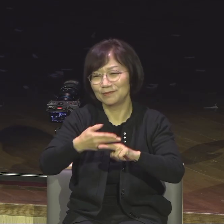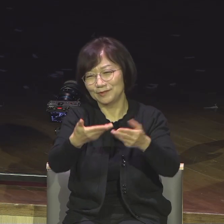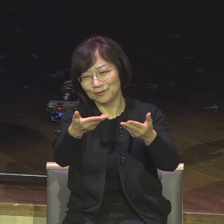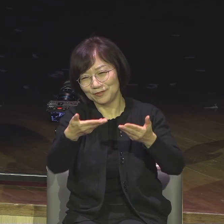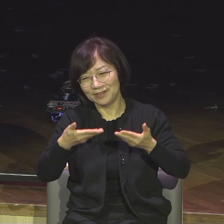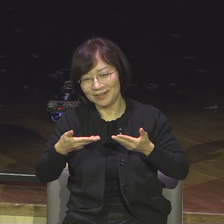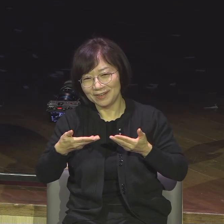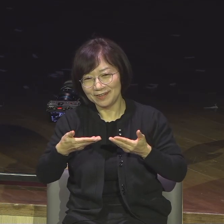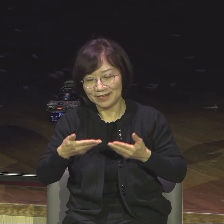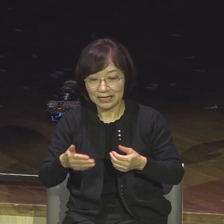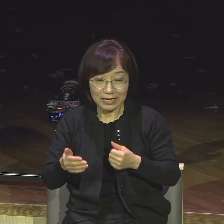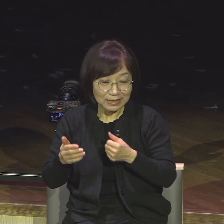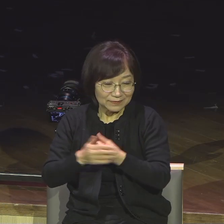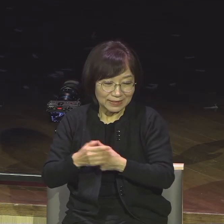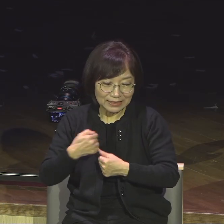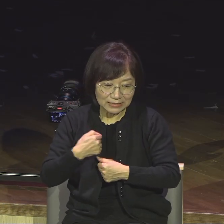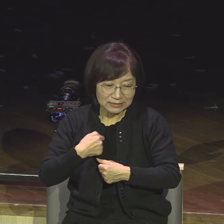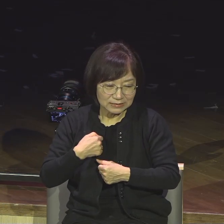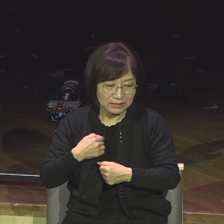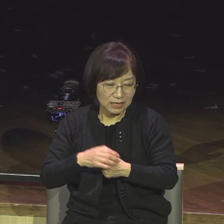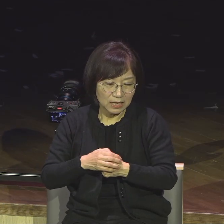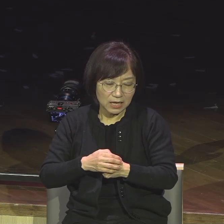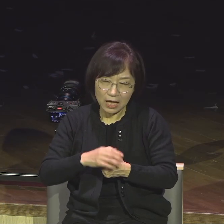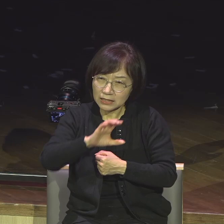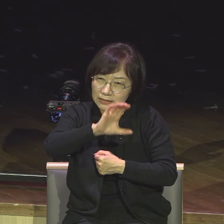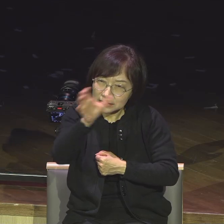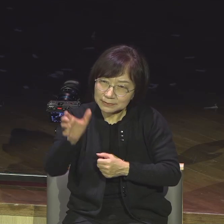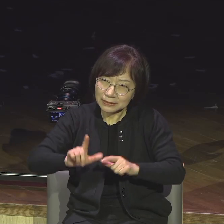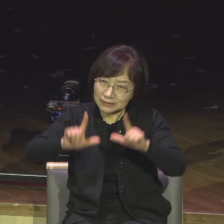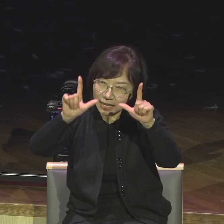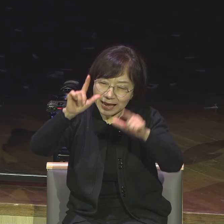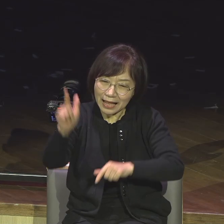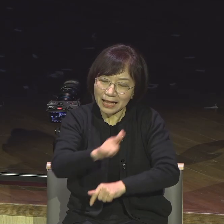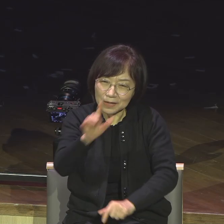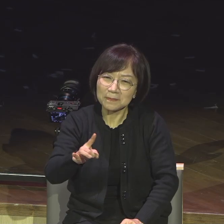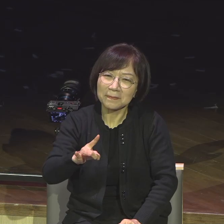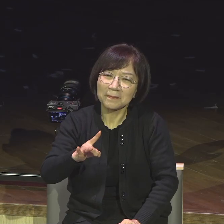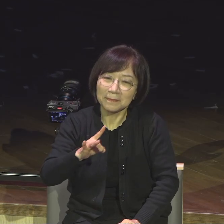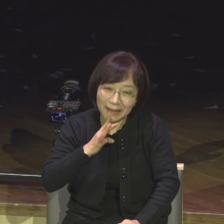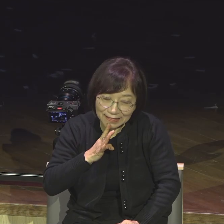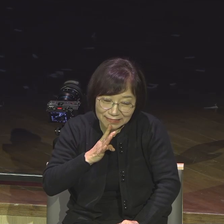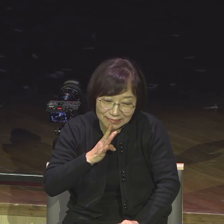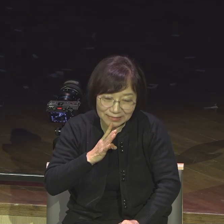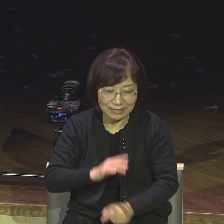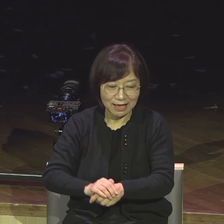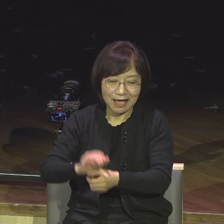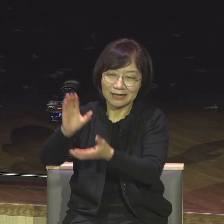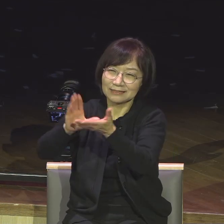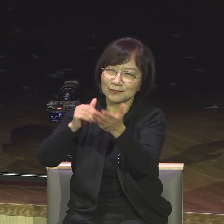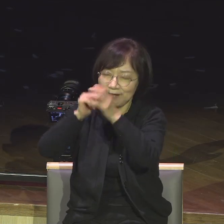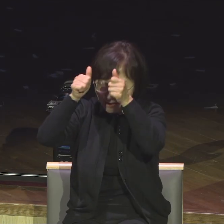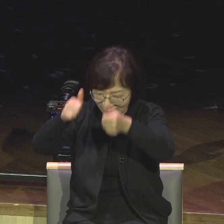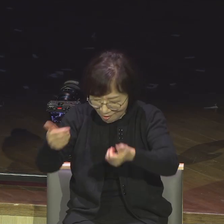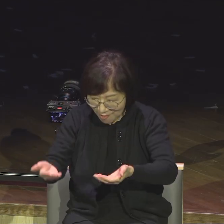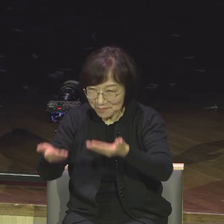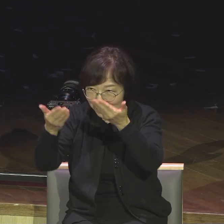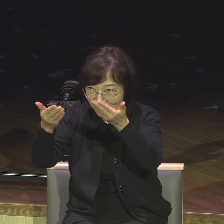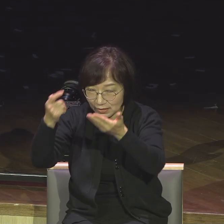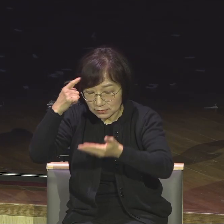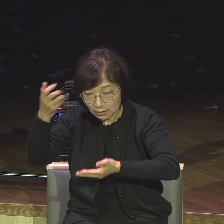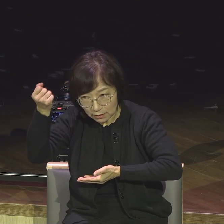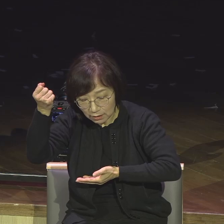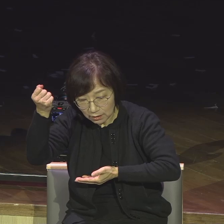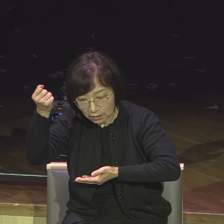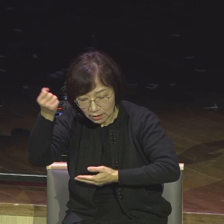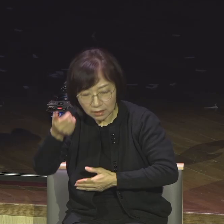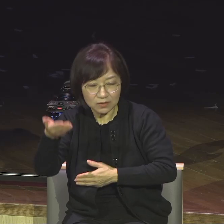크리스마스만 그리스도의 날로, 그리스도를 경배하는 날로 착각하고 있었는데 그때